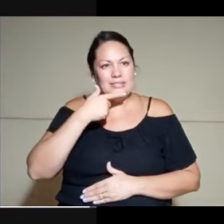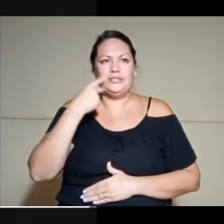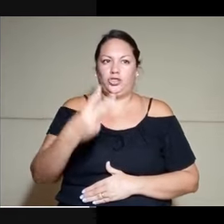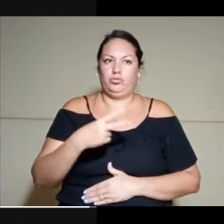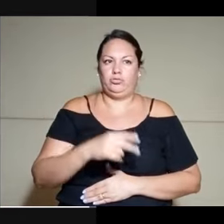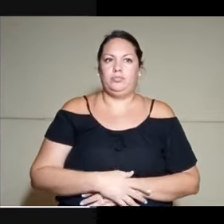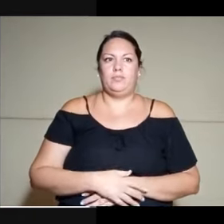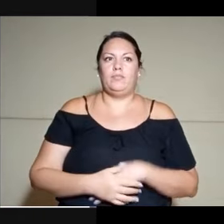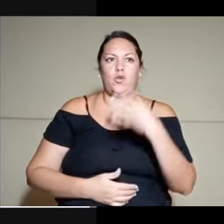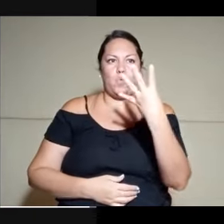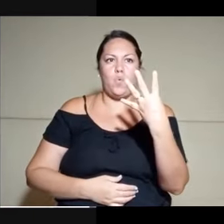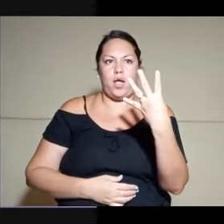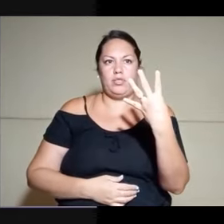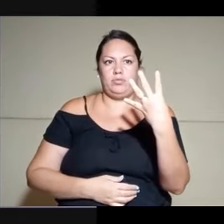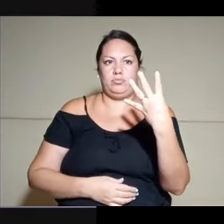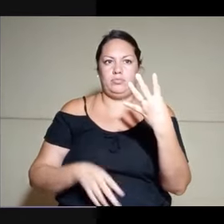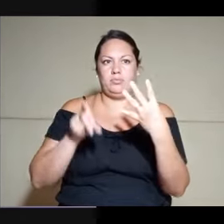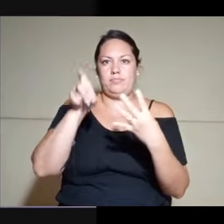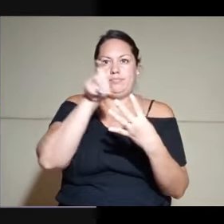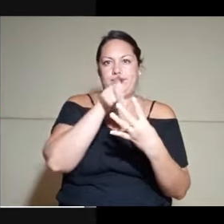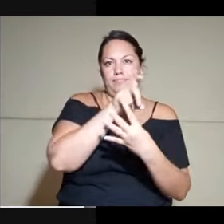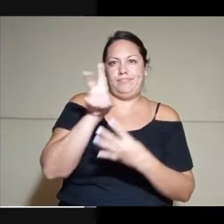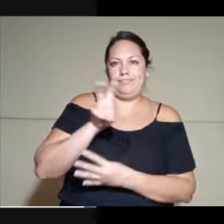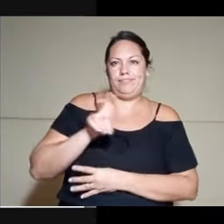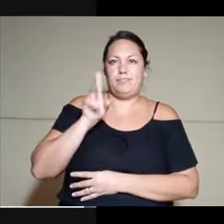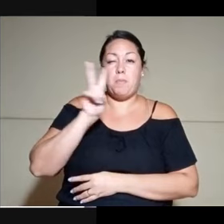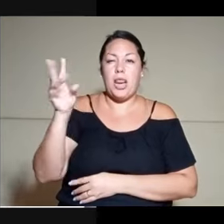a ver, son estos que ustedes ven acá.